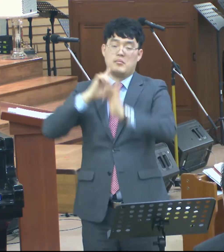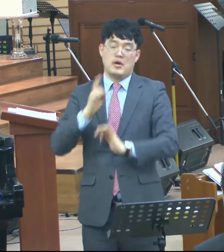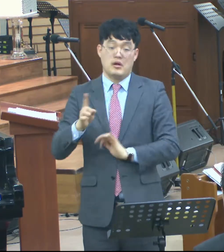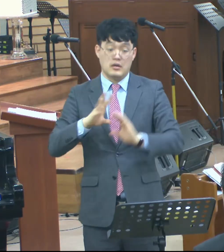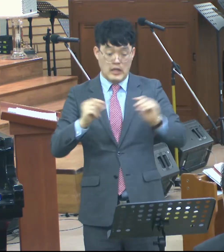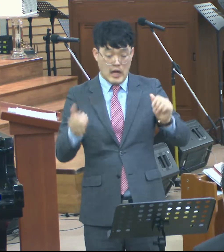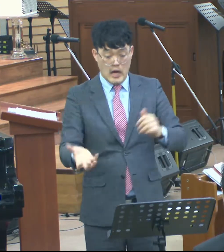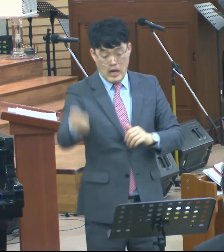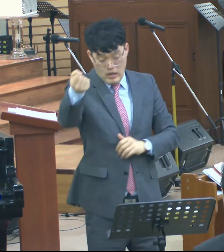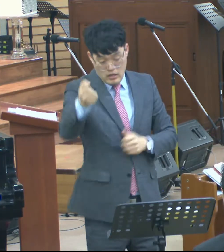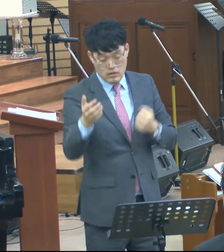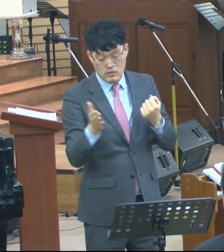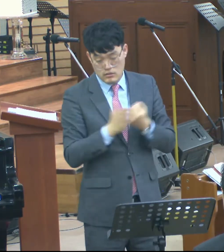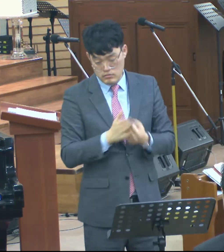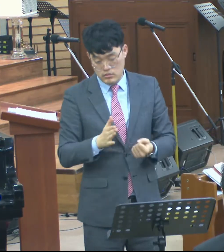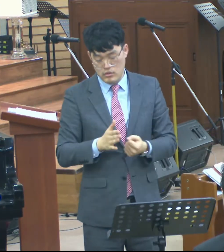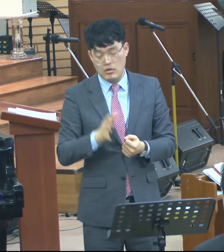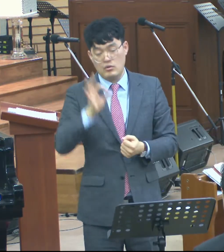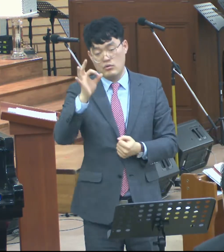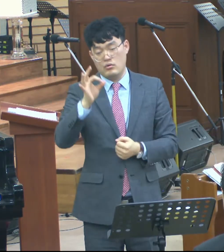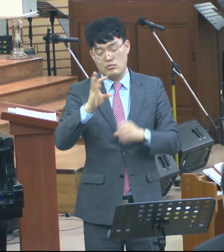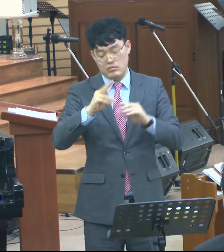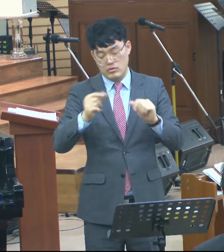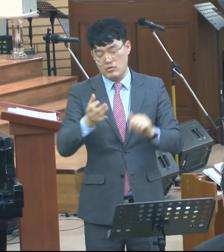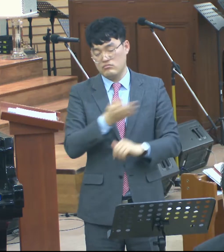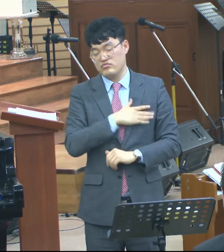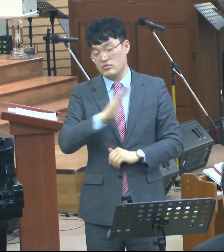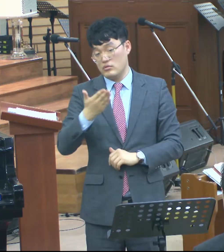그러는 동안에 개인 보유 토지는 5.9%가 줄어들었어요.